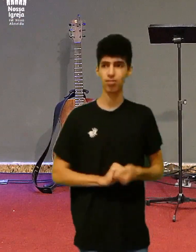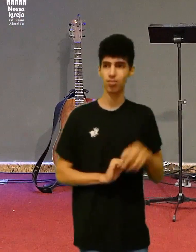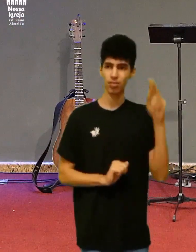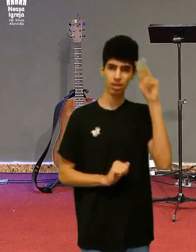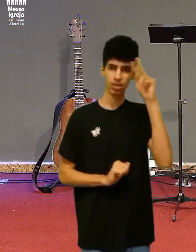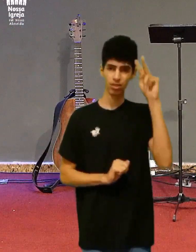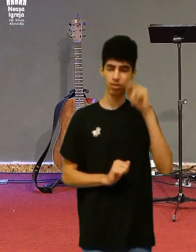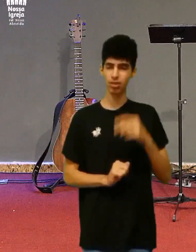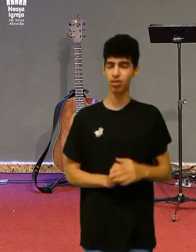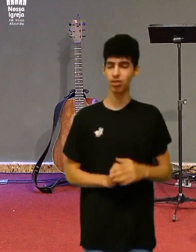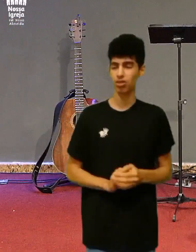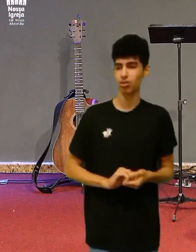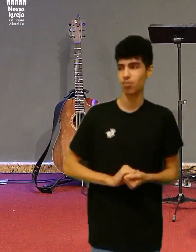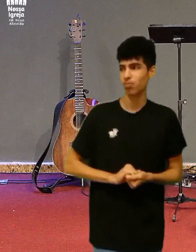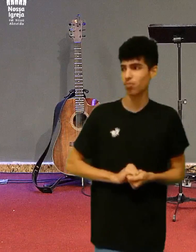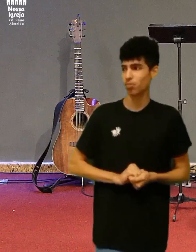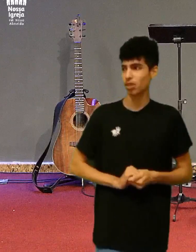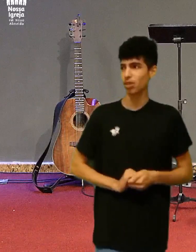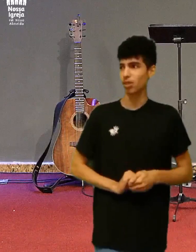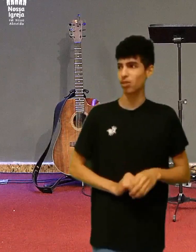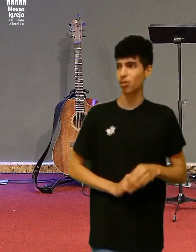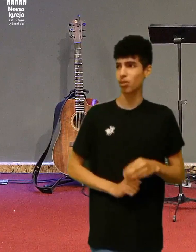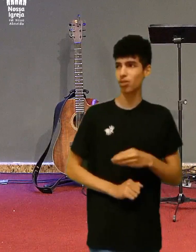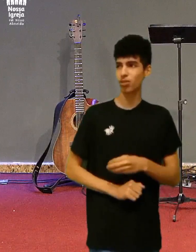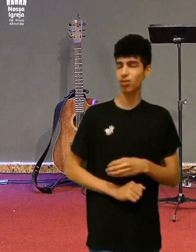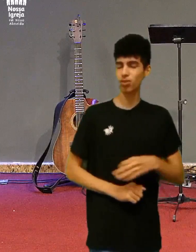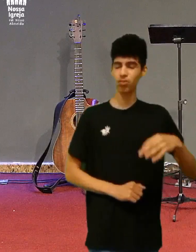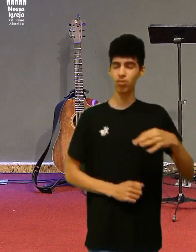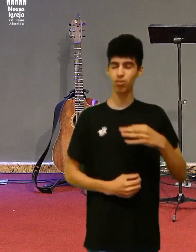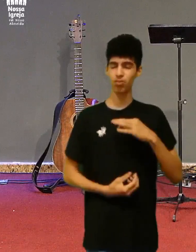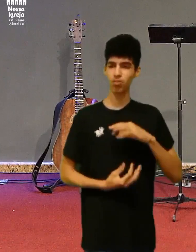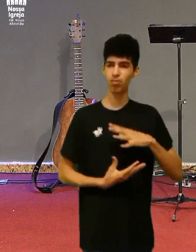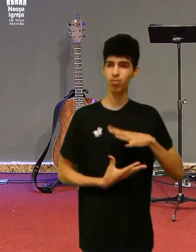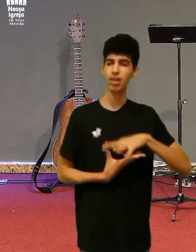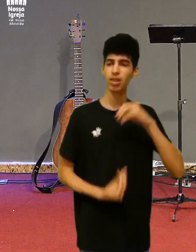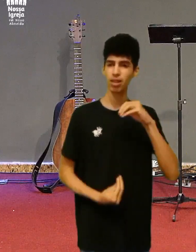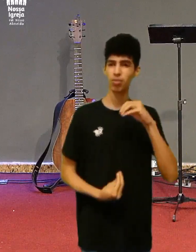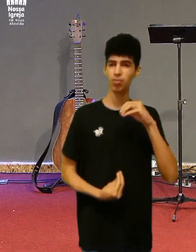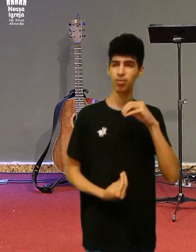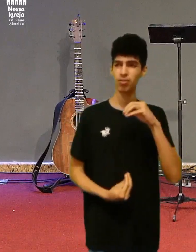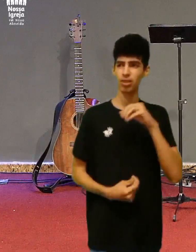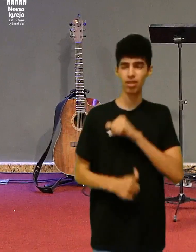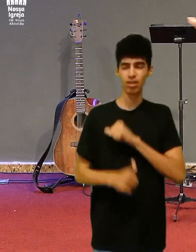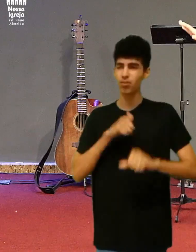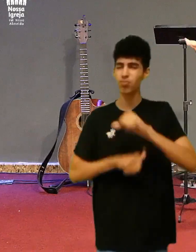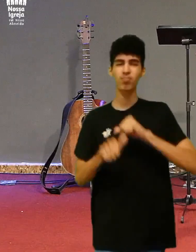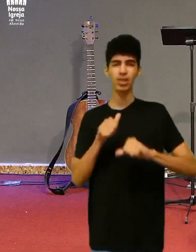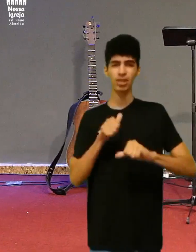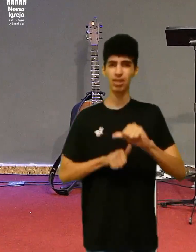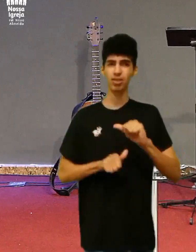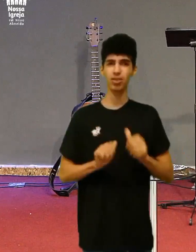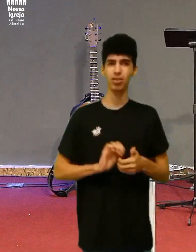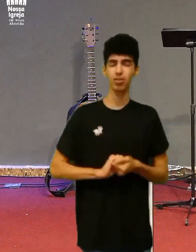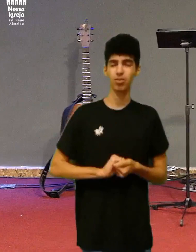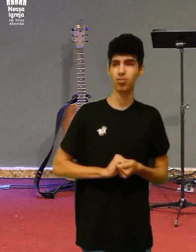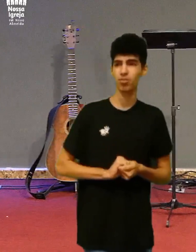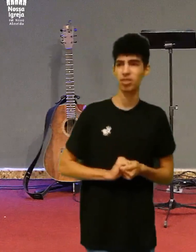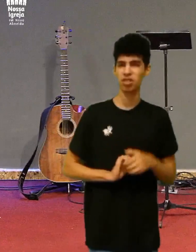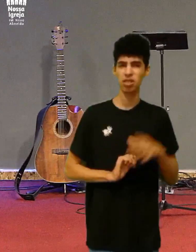espiritualmente, vão sair daqui com vidas, sem as sequelas do inimigo,